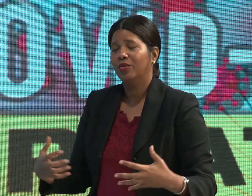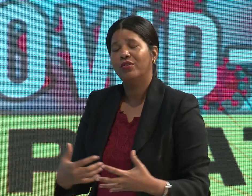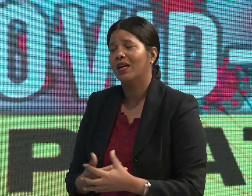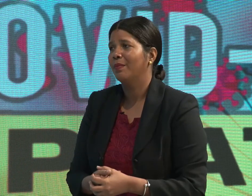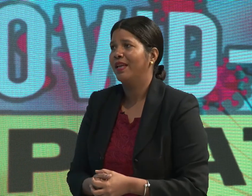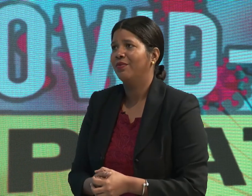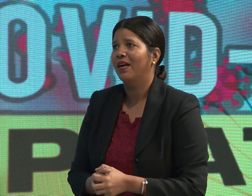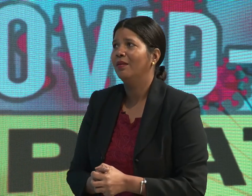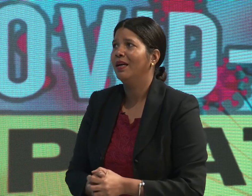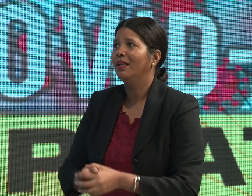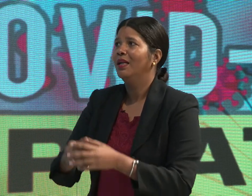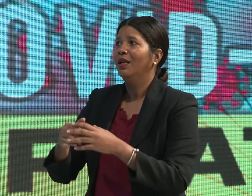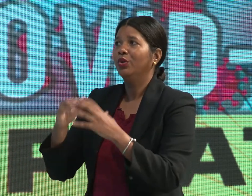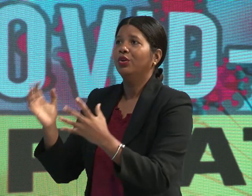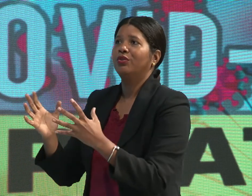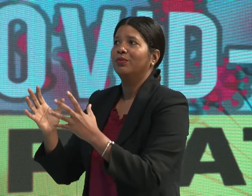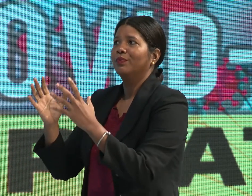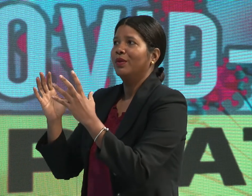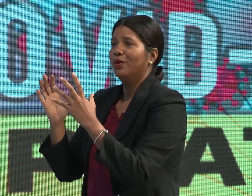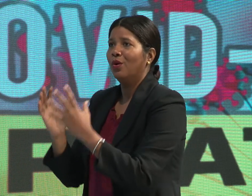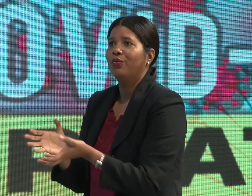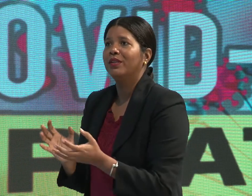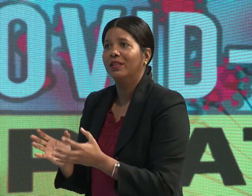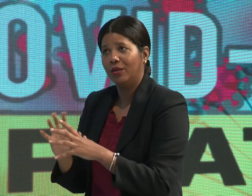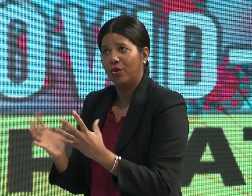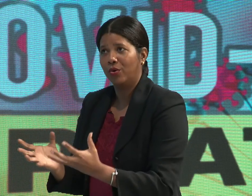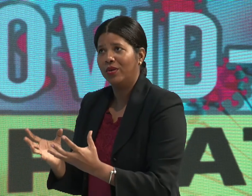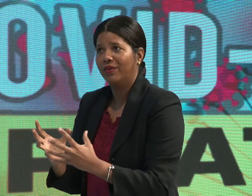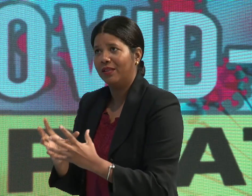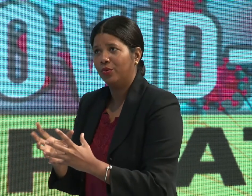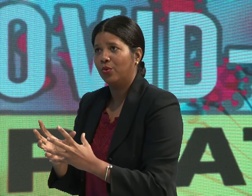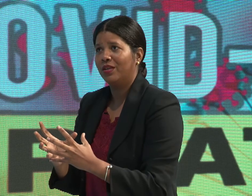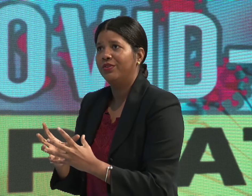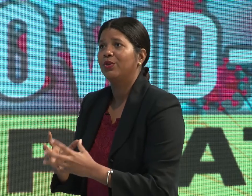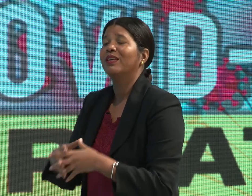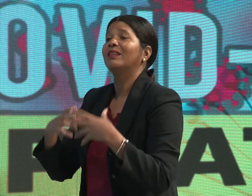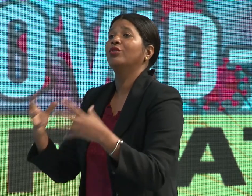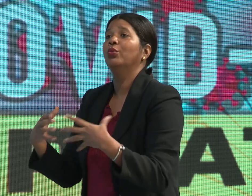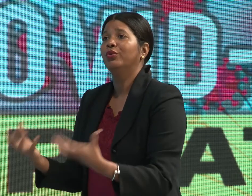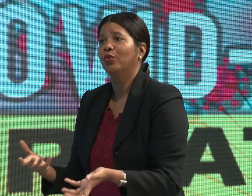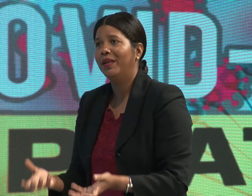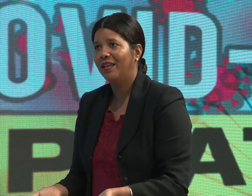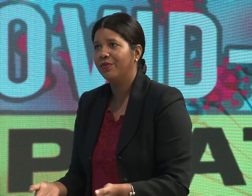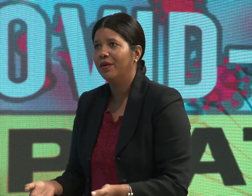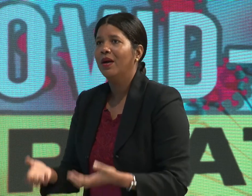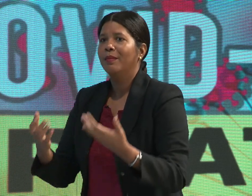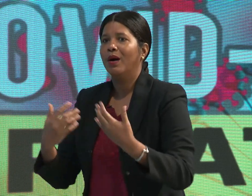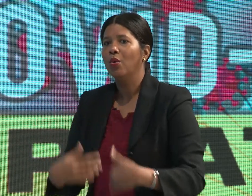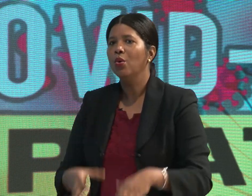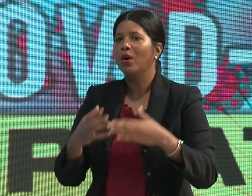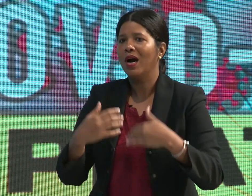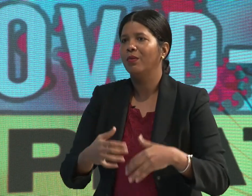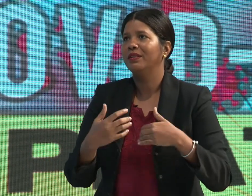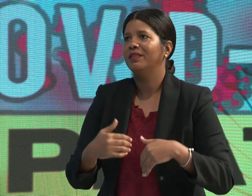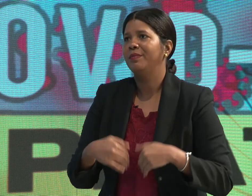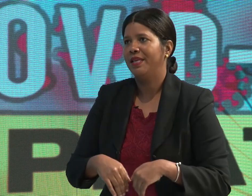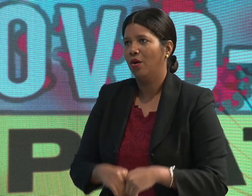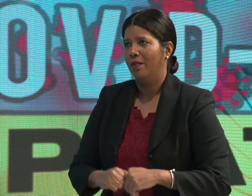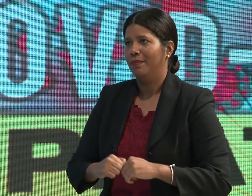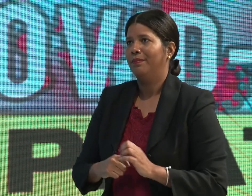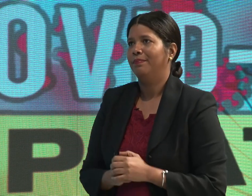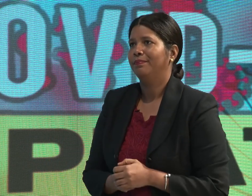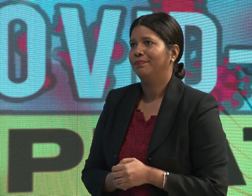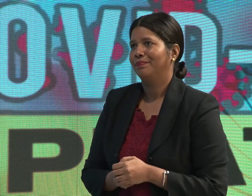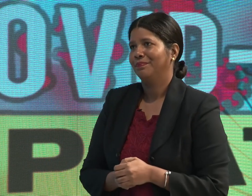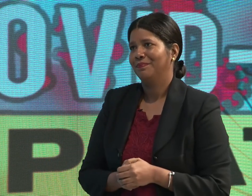Ja. Dat soort zaken blijven allemaal. Dus COVID, het coronavirus gaat er sowieso blijven. Maar hoe gaan we ermee